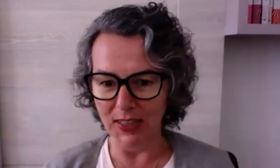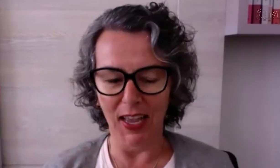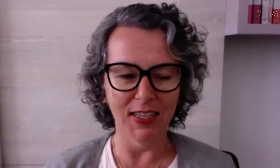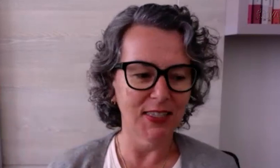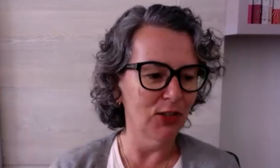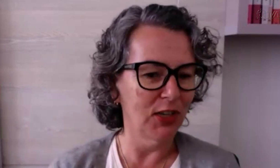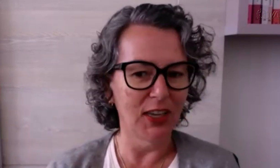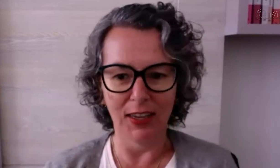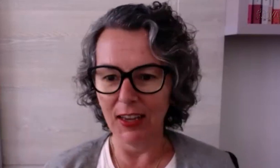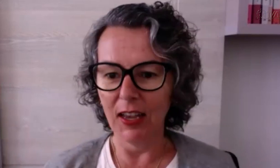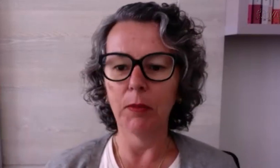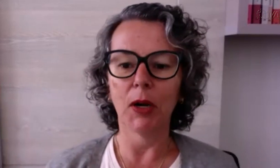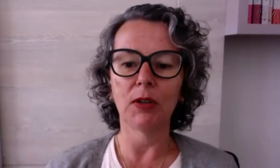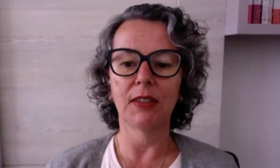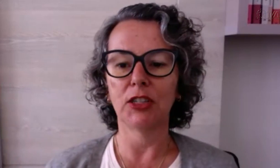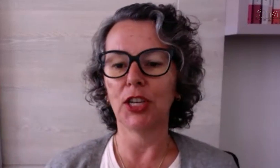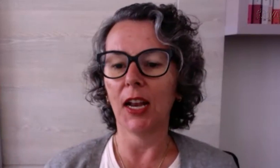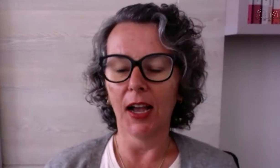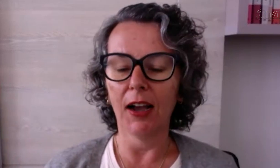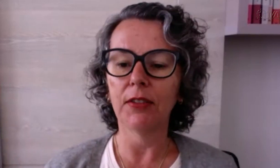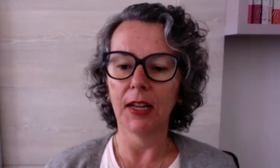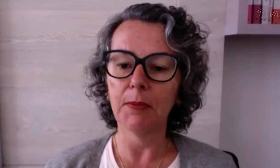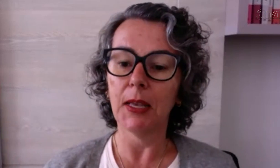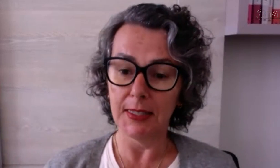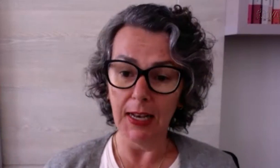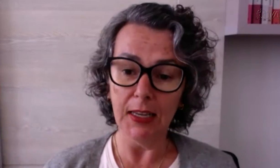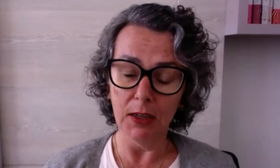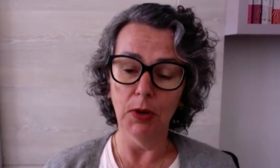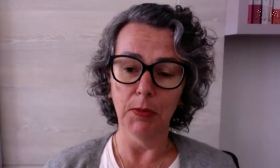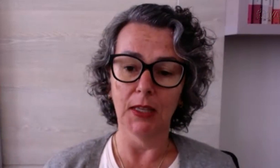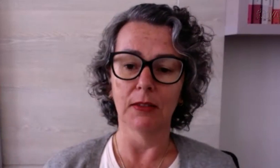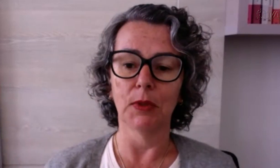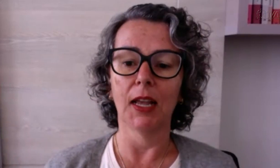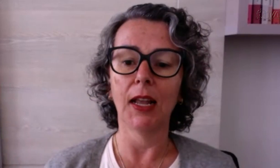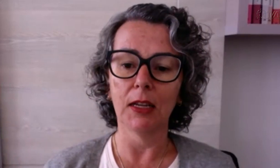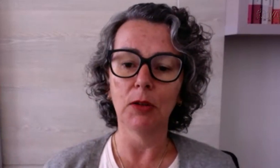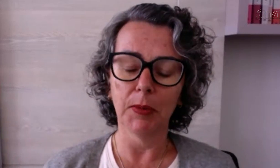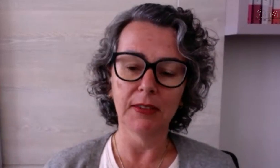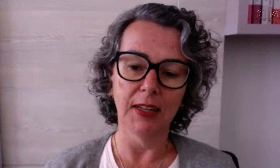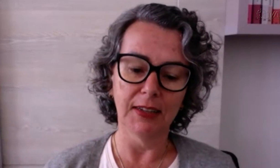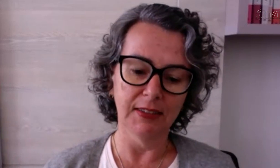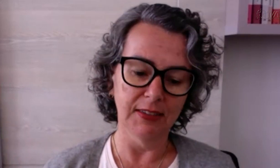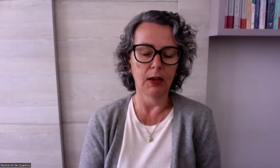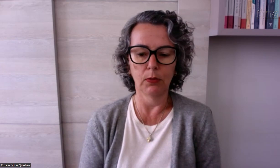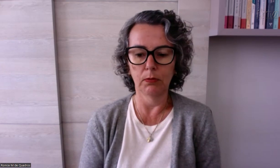quadros na Universidade Federal de Santa Catarina busca Inserir a Libras como patrimônio linguístico do Brasil